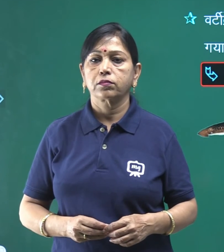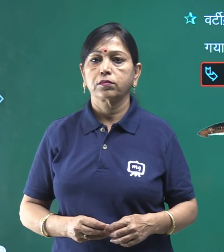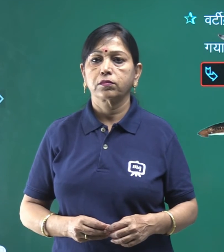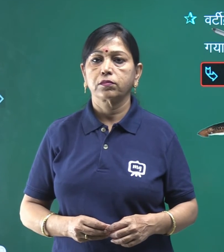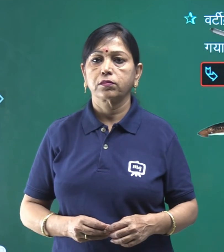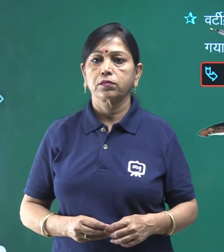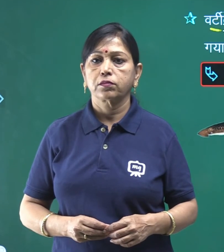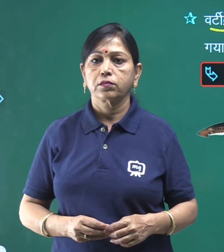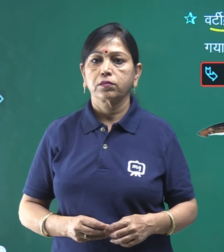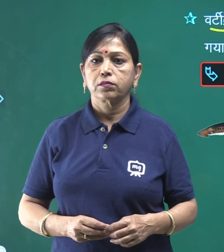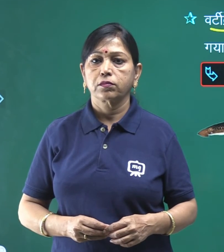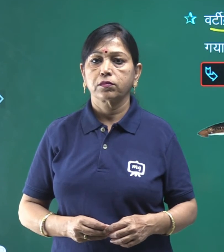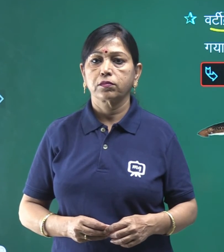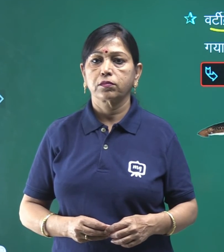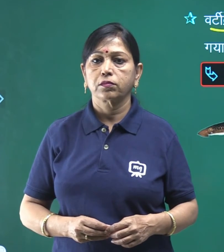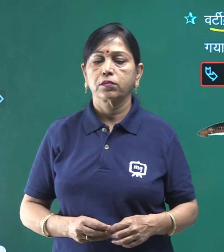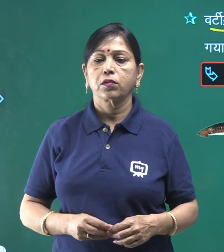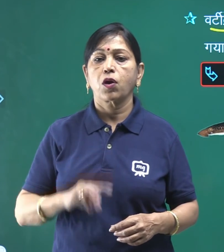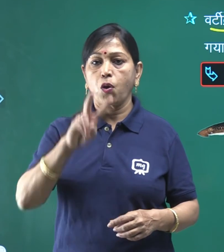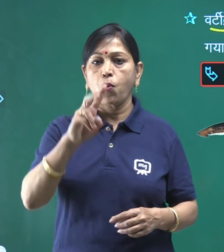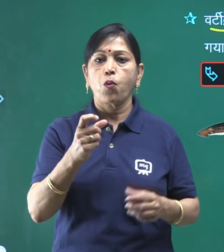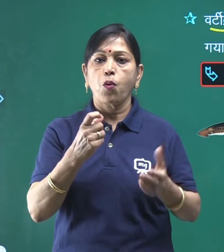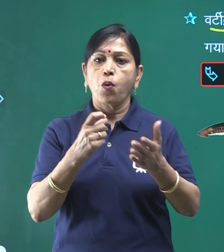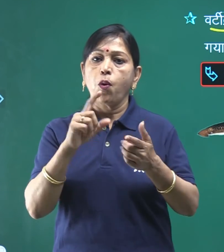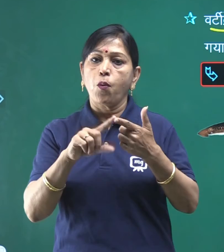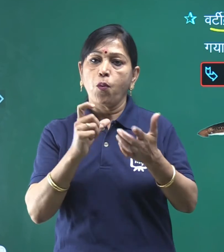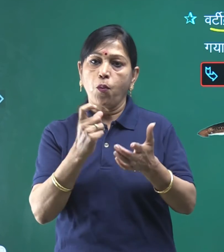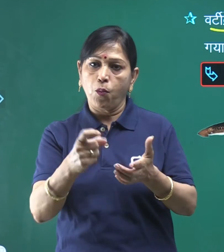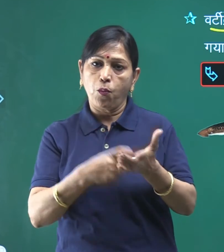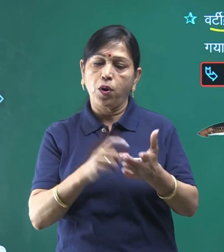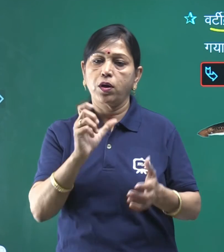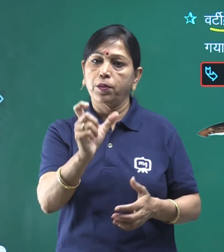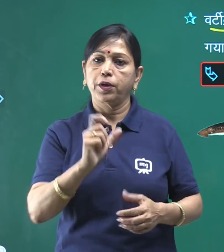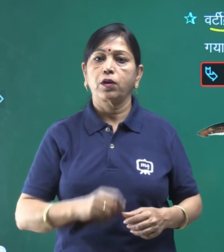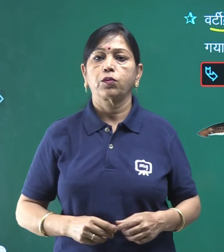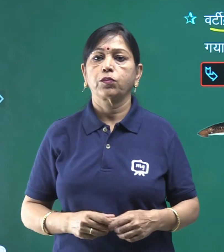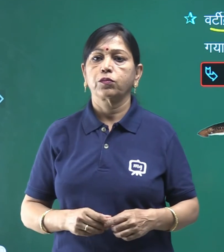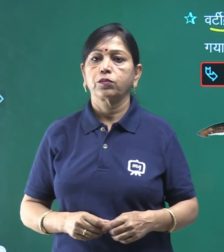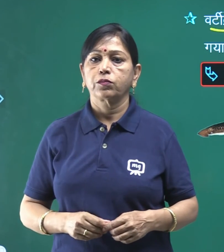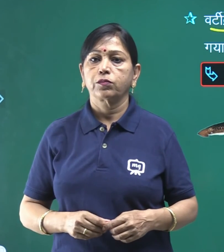वर्टिब्रेटा को